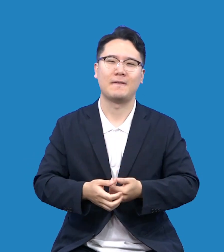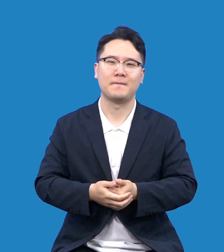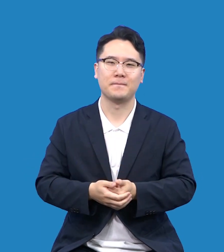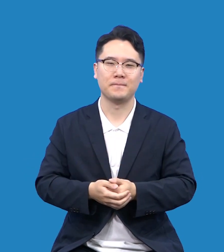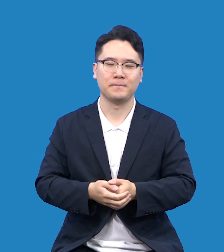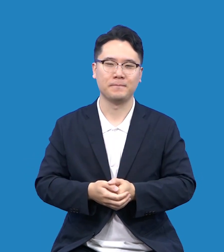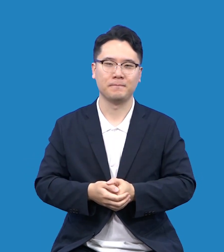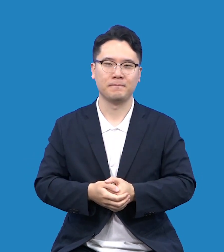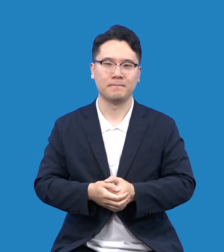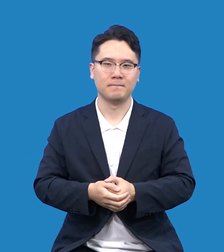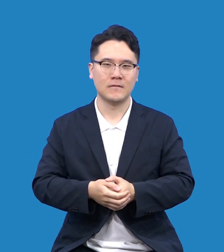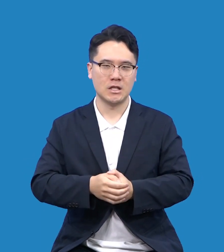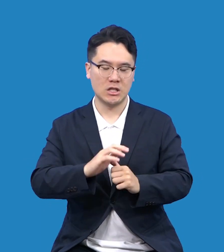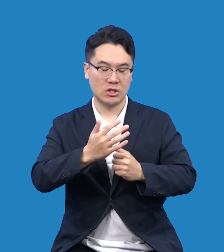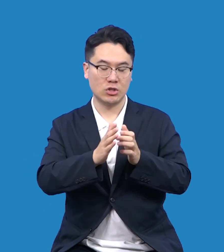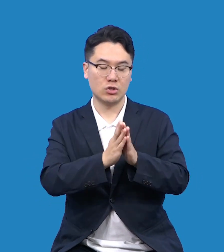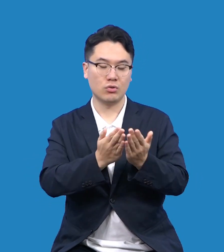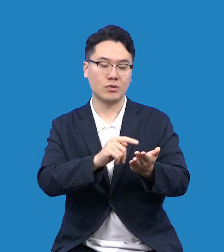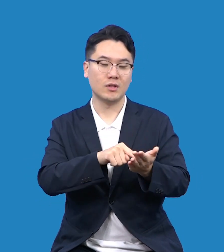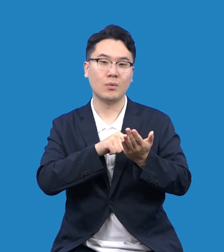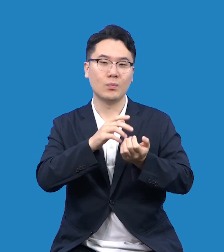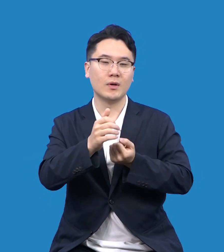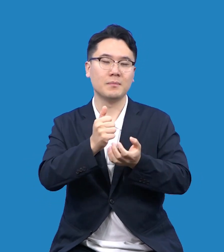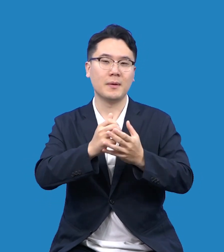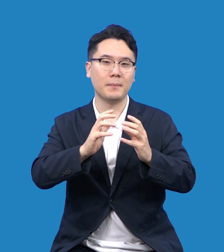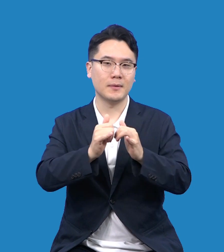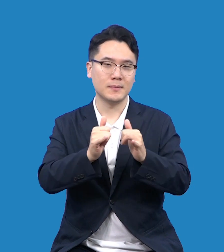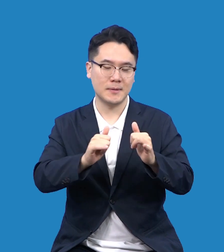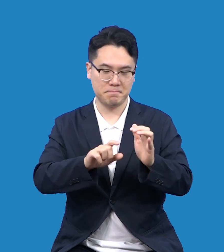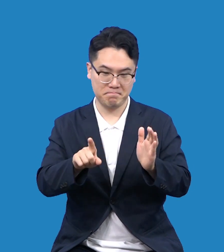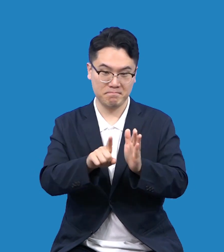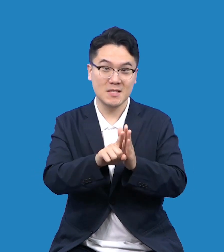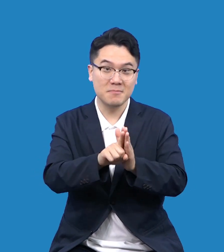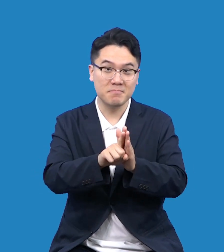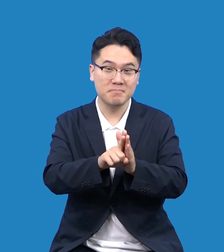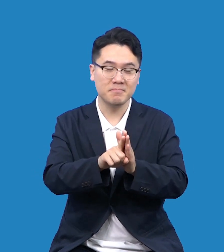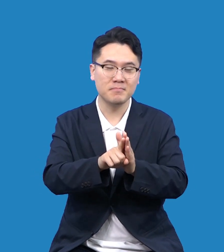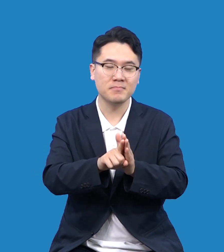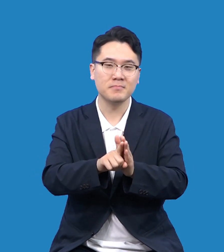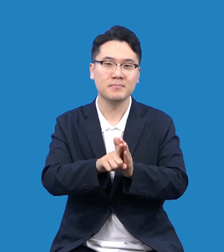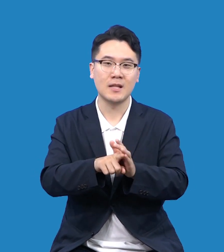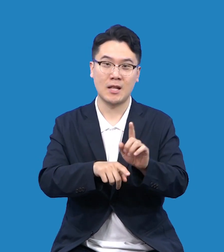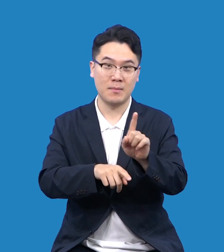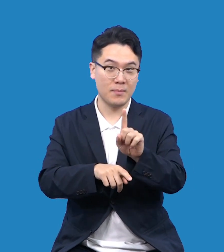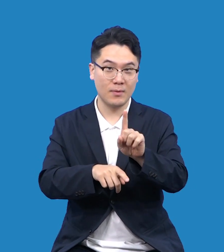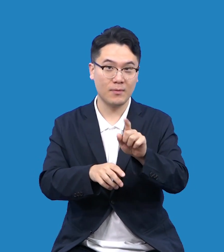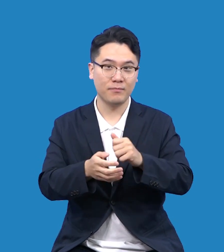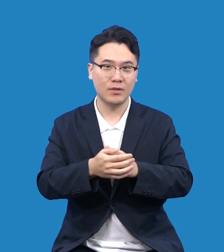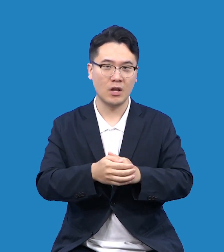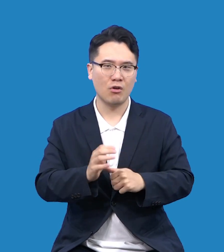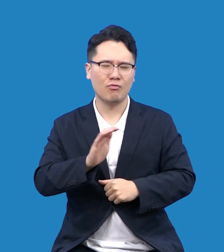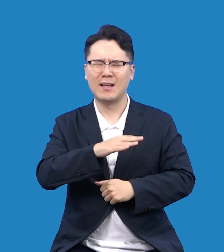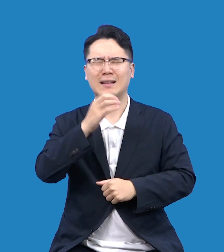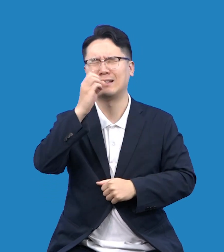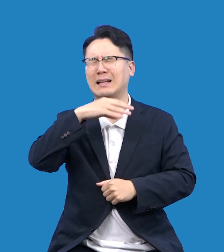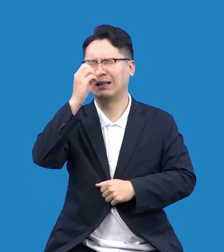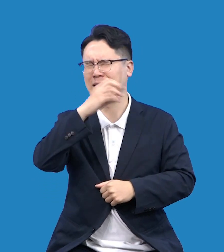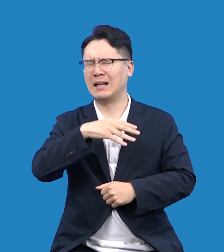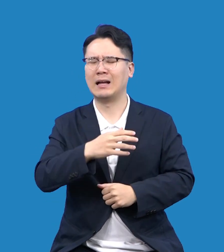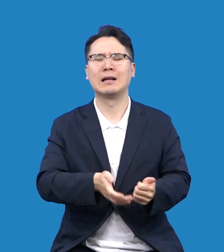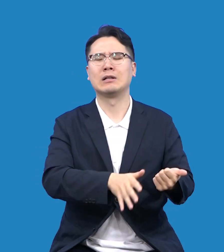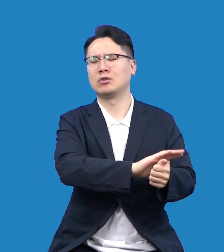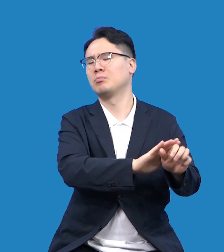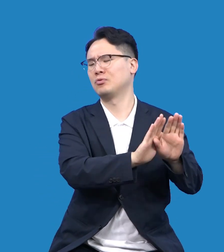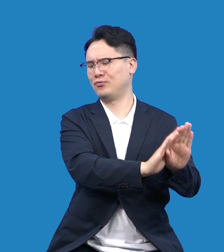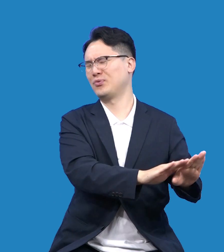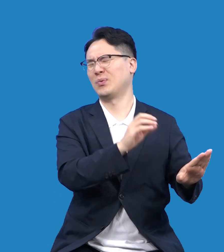하나님의 백성들의 믿음, 그 믿음은 결코 맹목적인 것이 아니에요. 우리가 덮어놓고 믿어라.